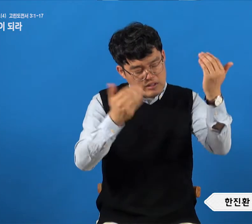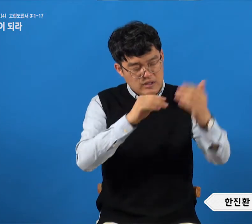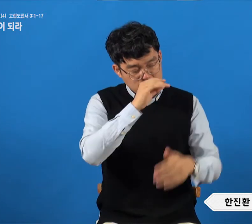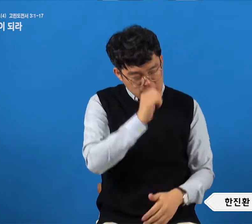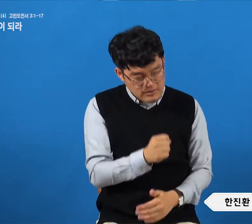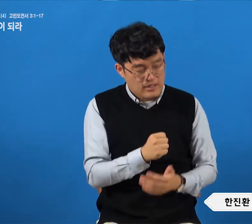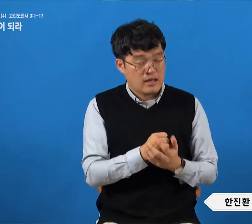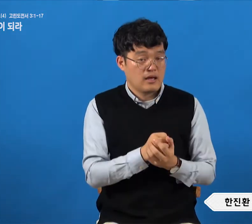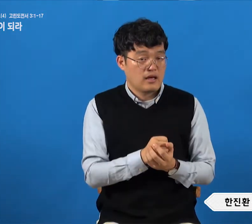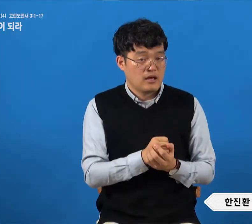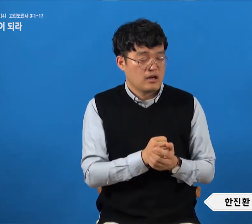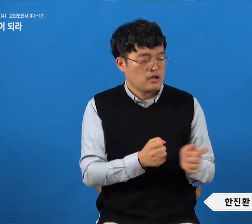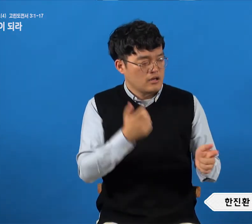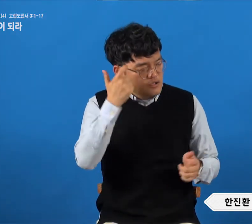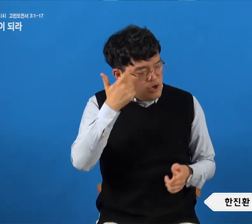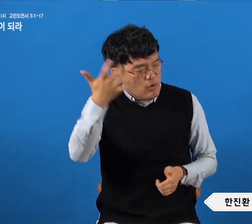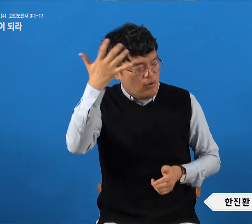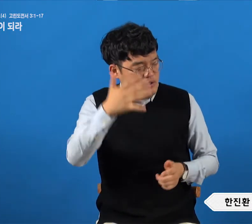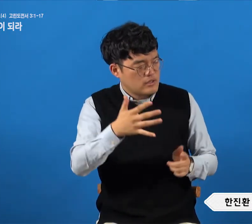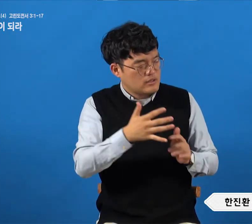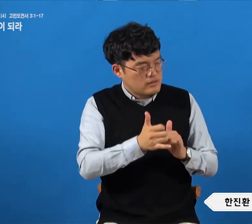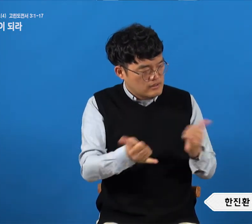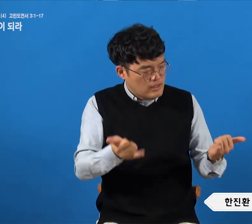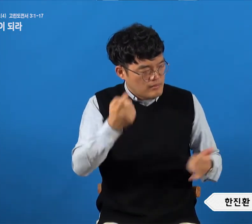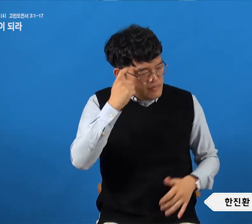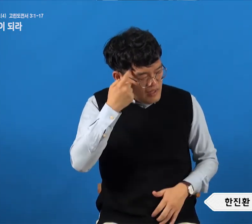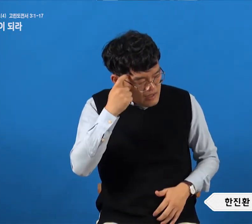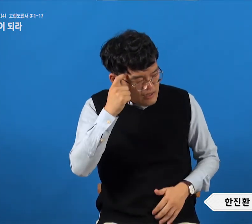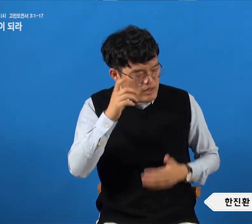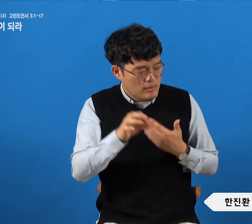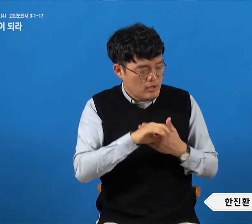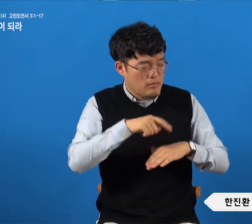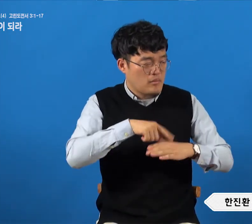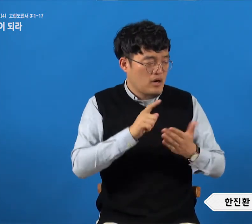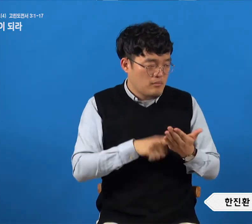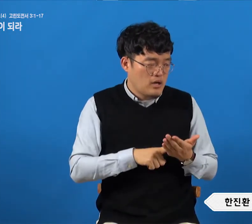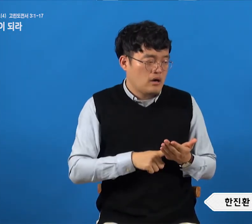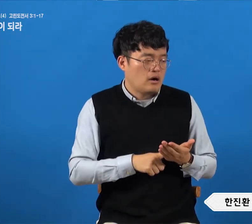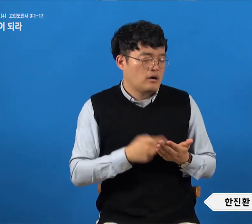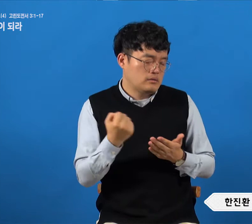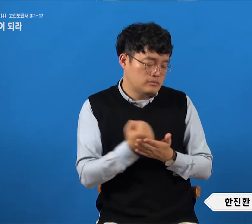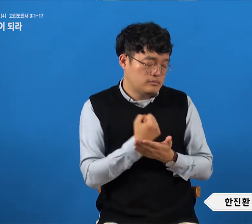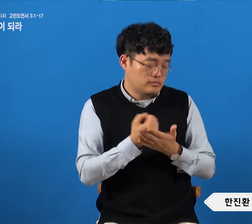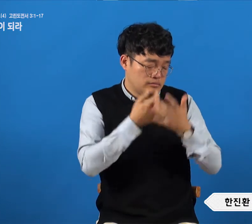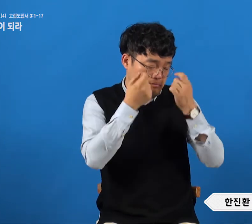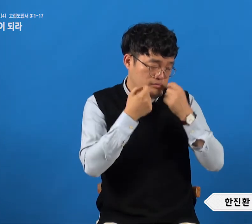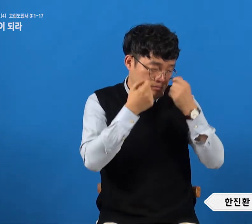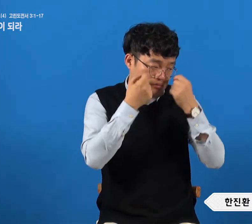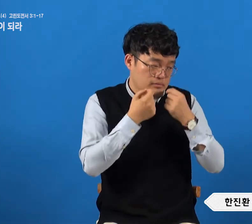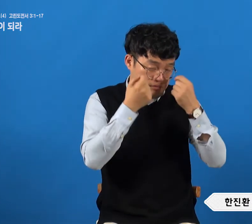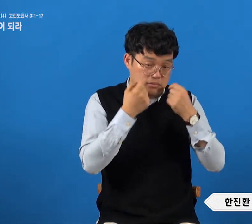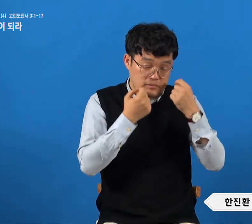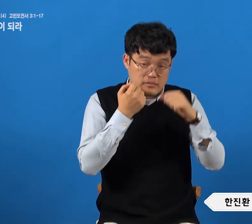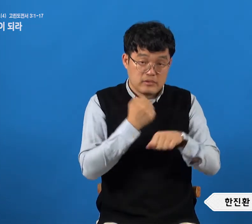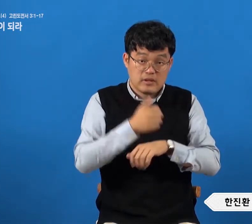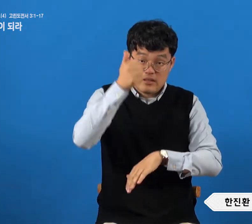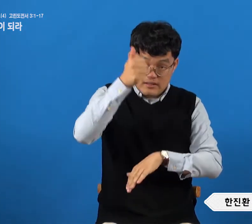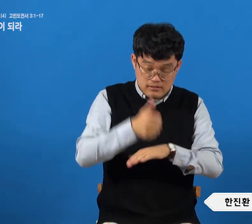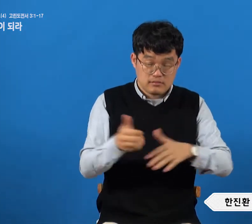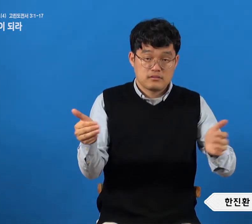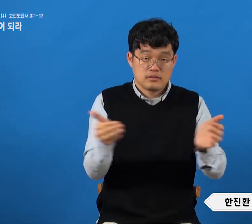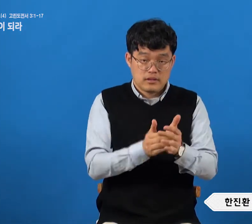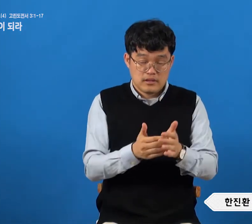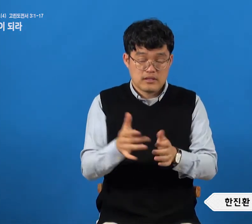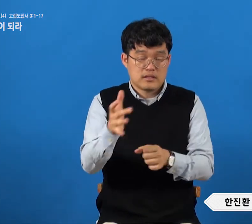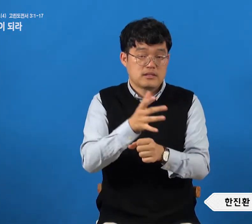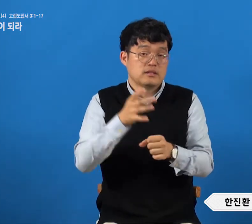되겠는데, 그 영혼을 생각하면 늘 마음이 아프고 눈물이 납니다. 그래서 끝까지